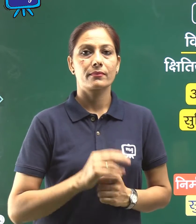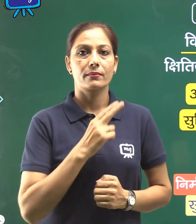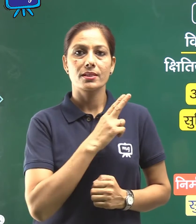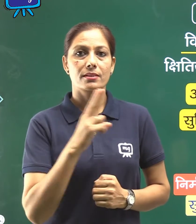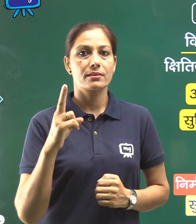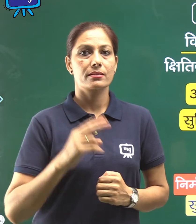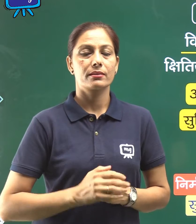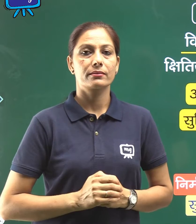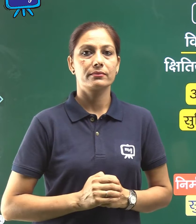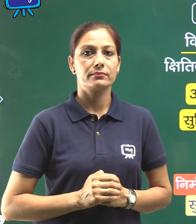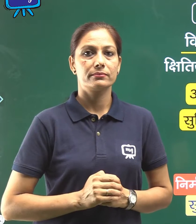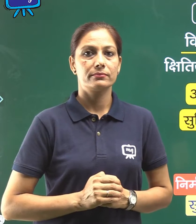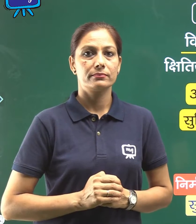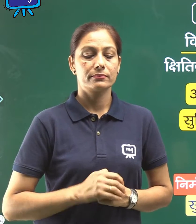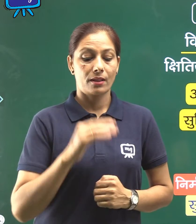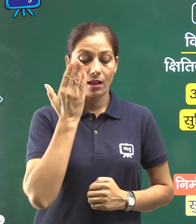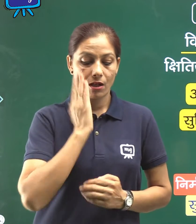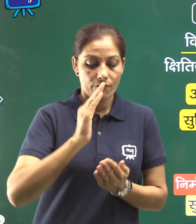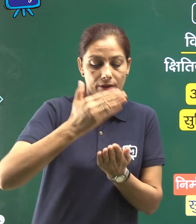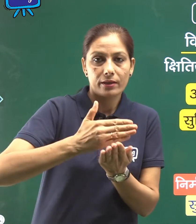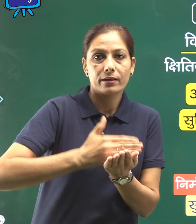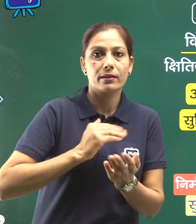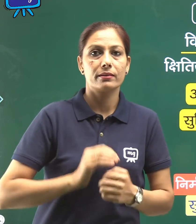क्षितिज के काव्यखंड का